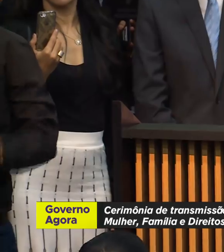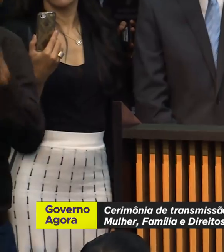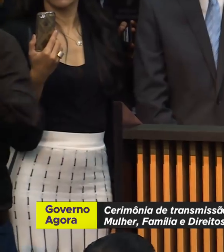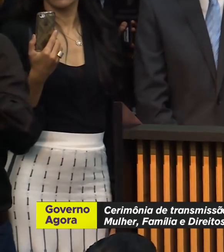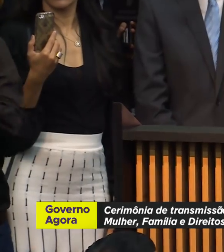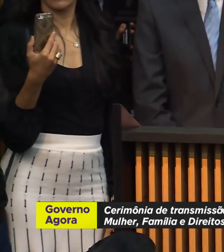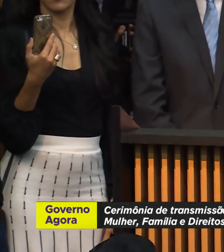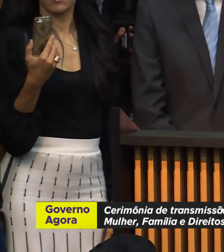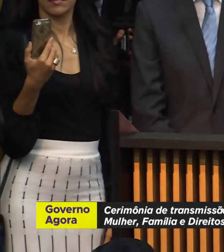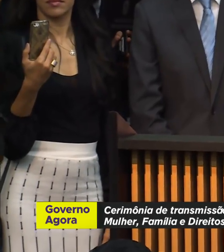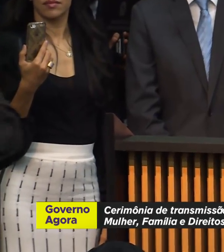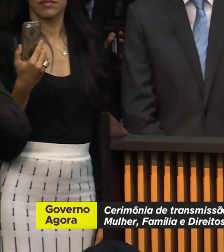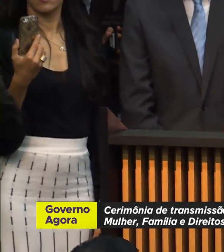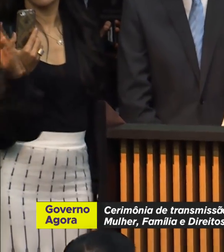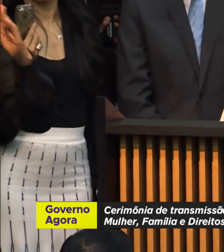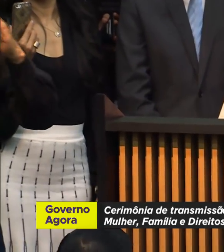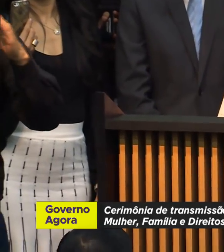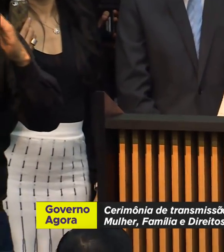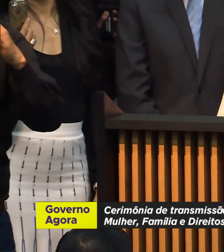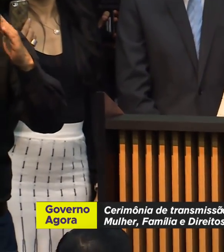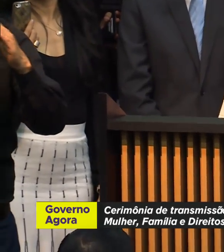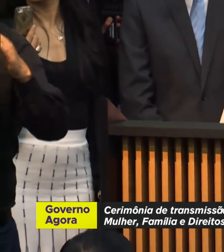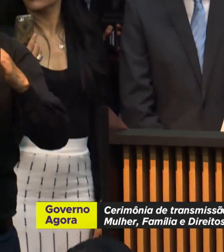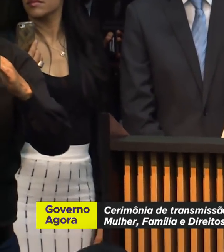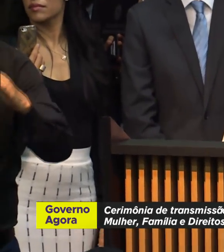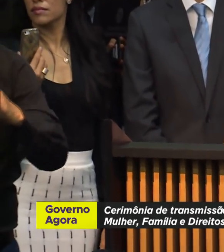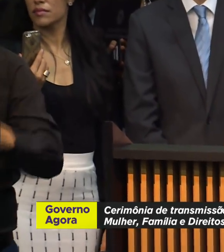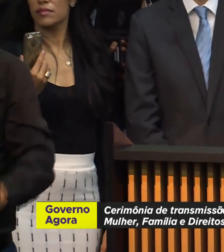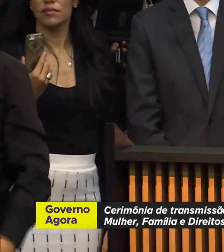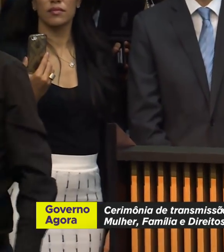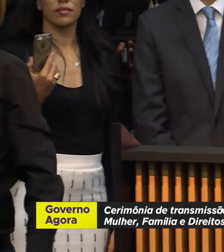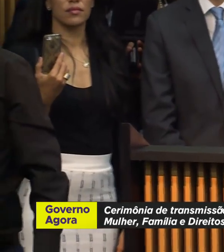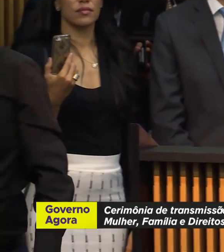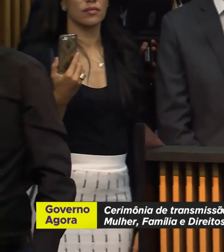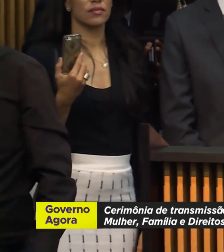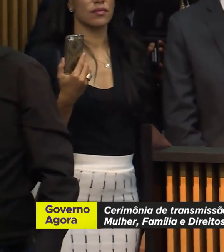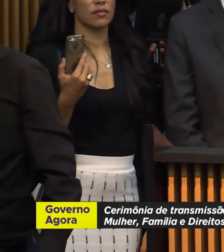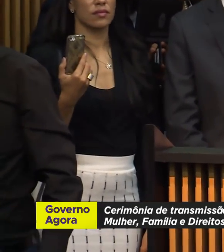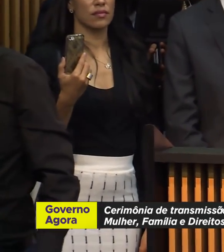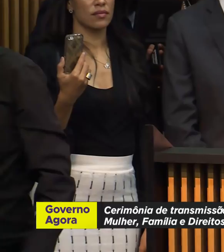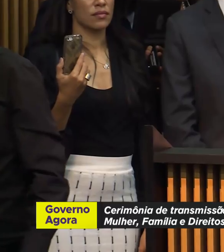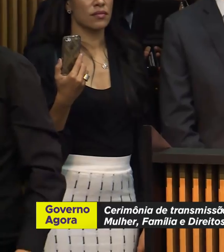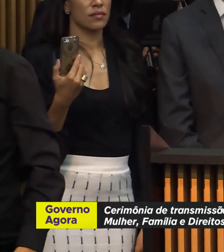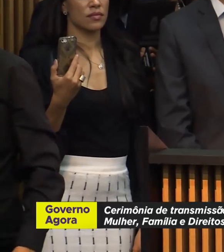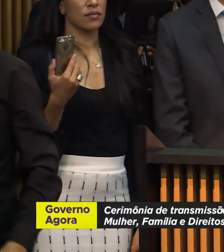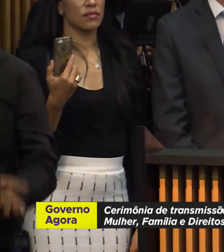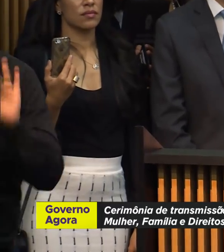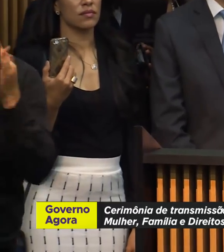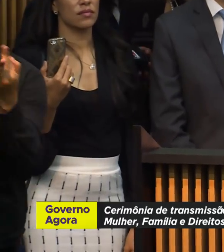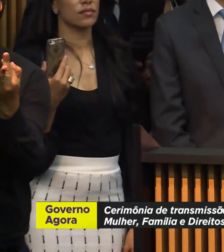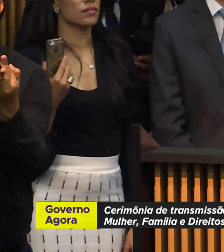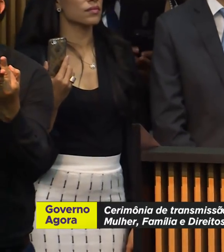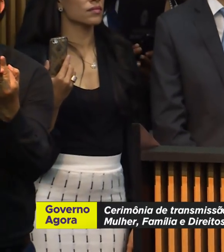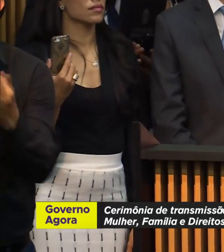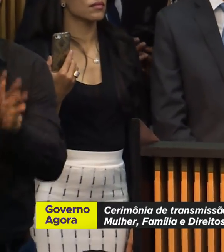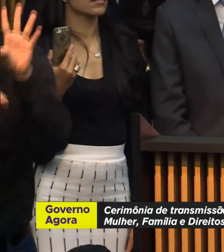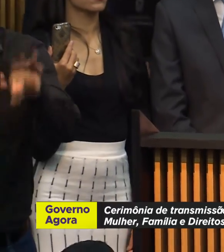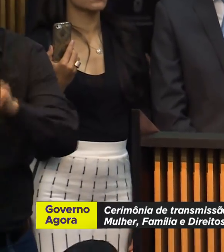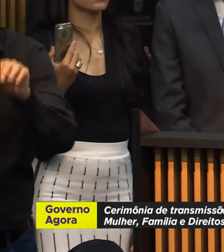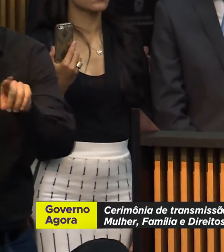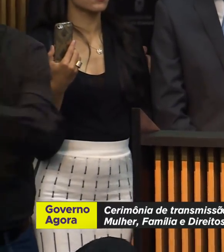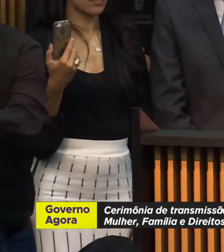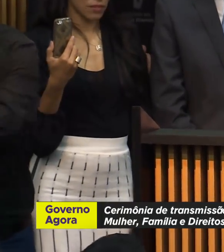casa. 95% dos abusadores são pessoas muito próximas das crianças. Algumas abusadas